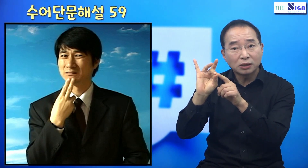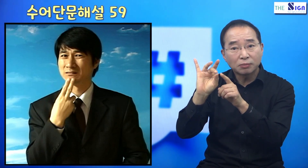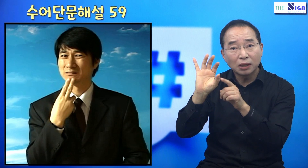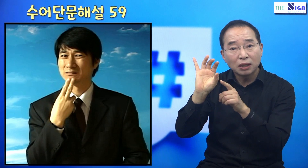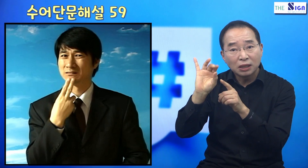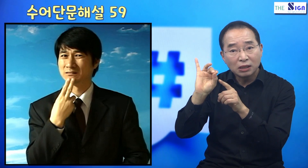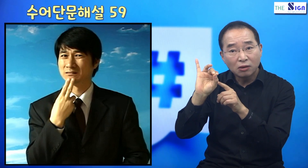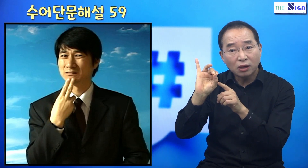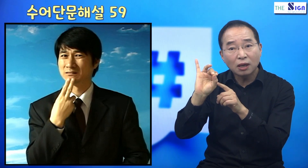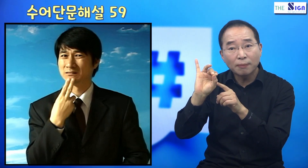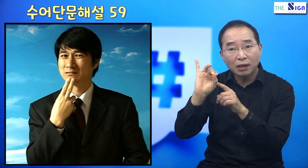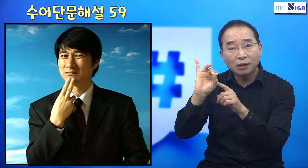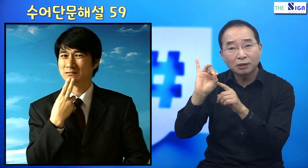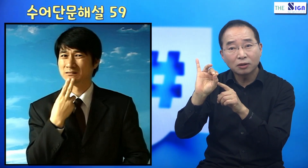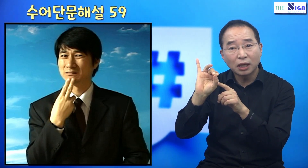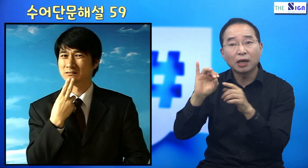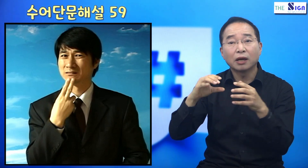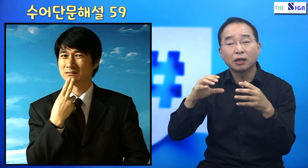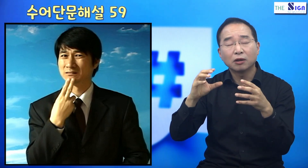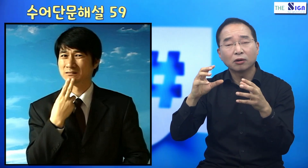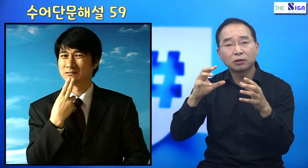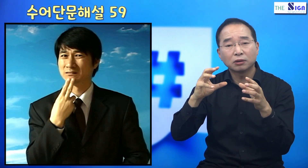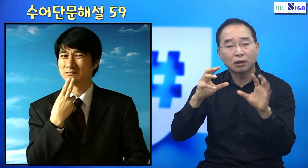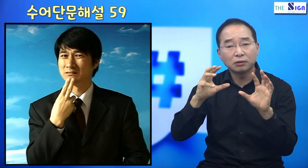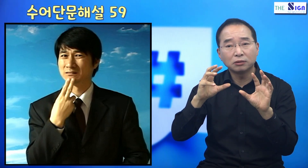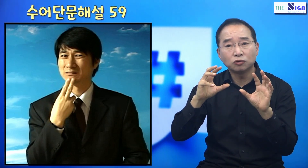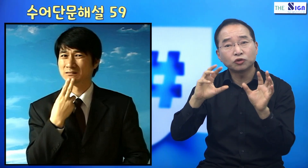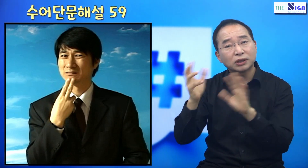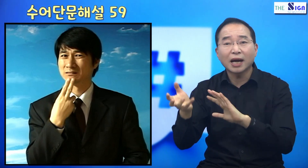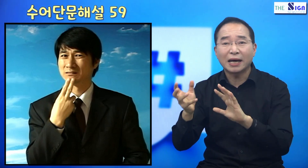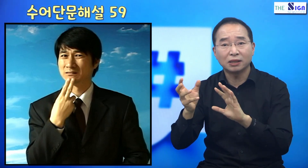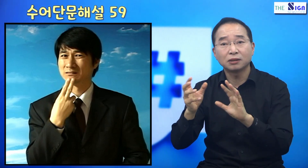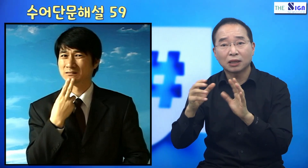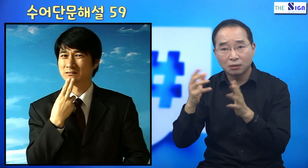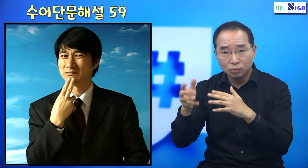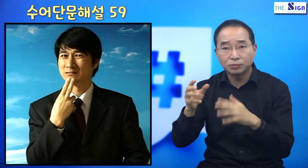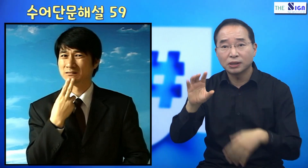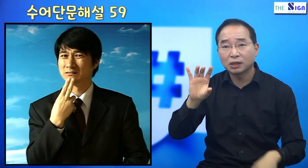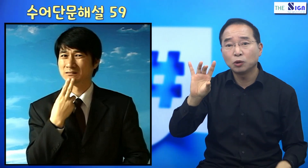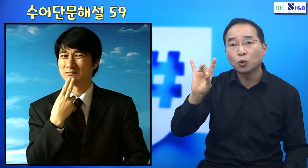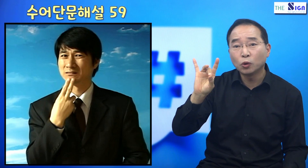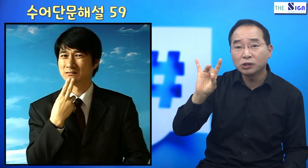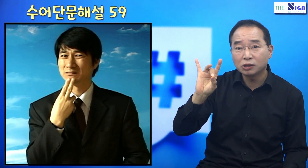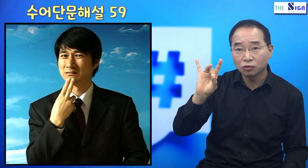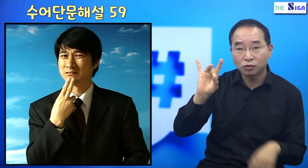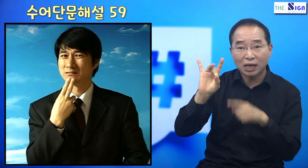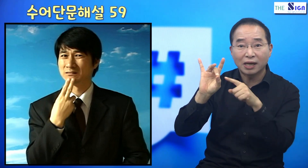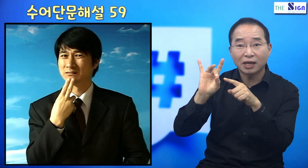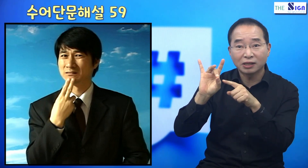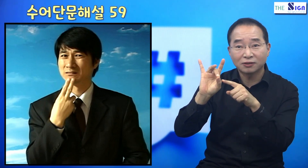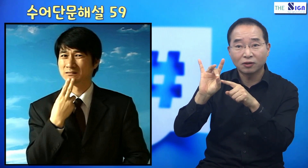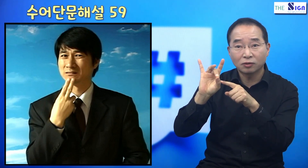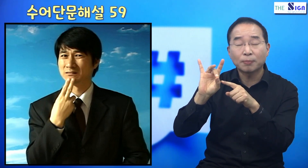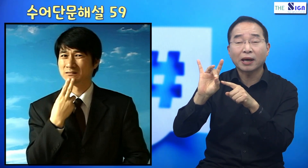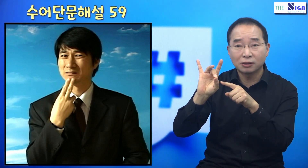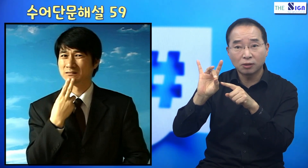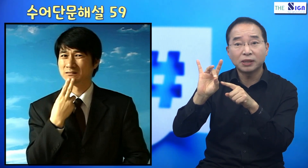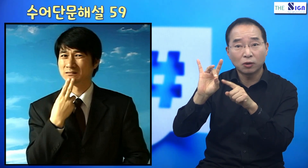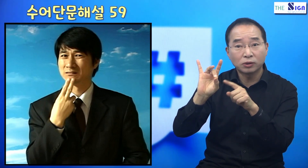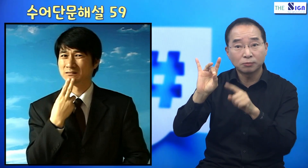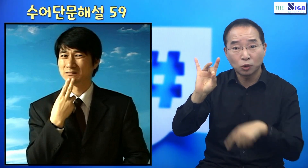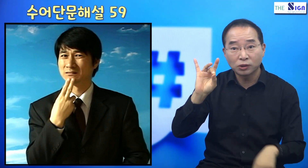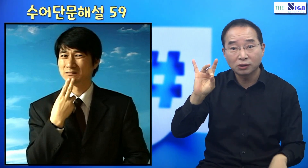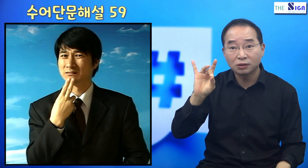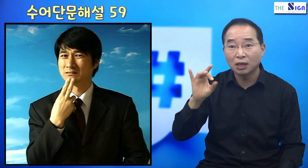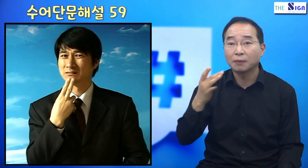지난번에 얘기했지만 이렇게 백을 하던 게 어떤 숫자가 아닌 다른 부분에 때는 이런 식으로 간략하게 써요.